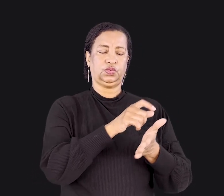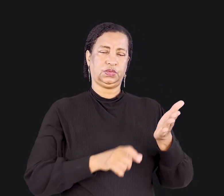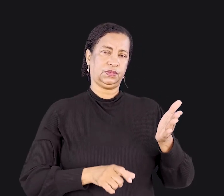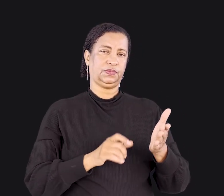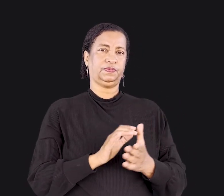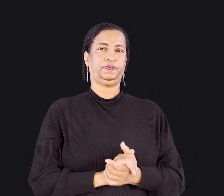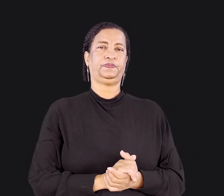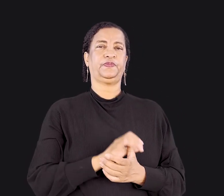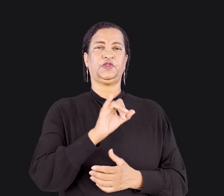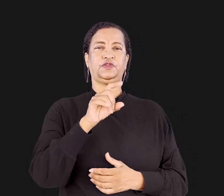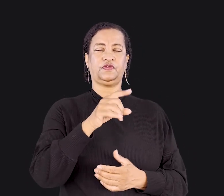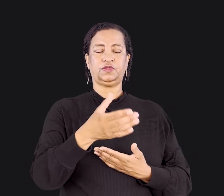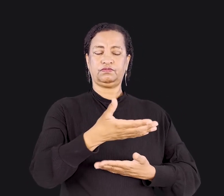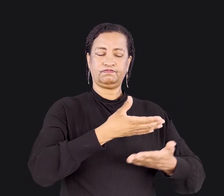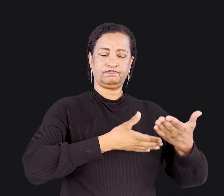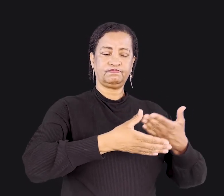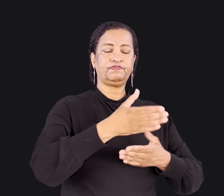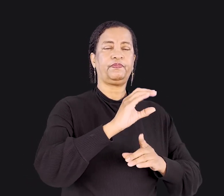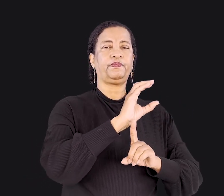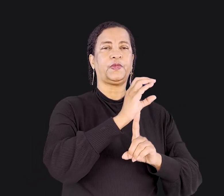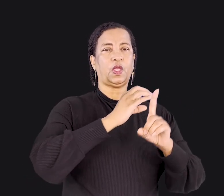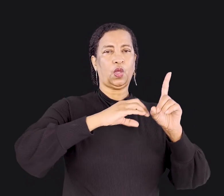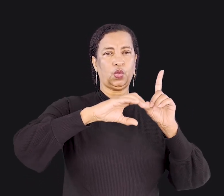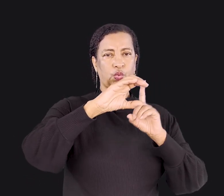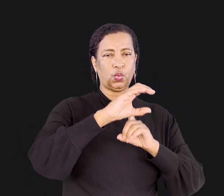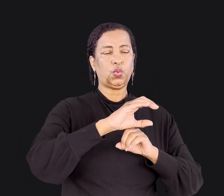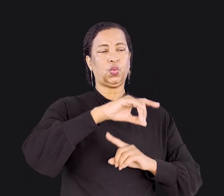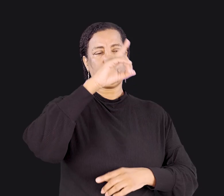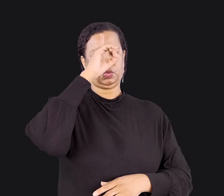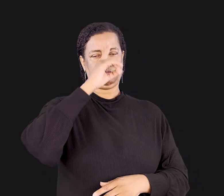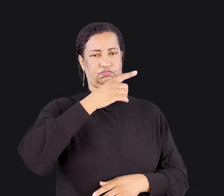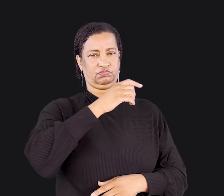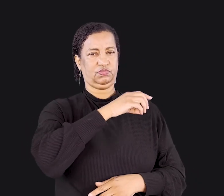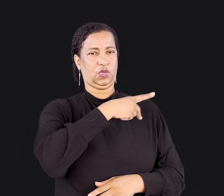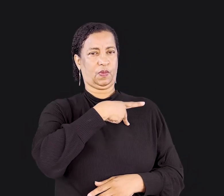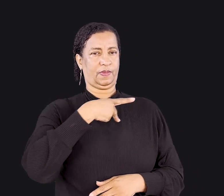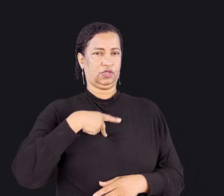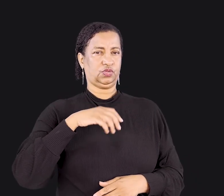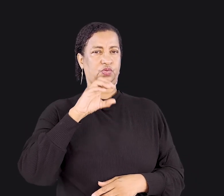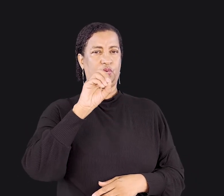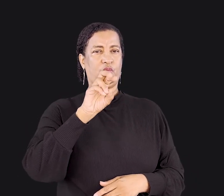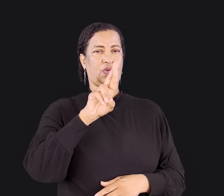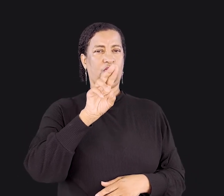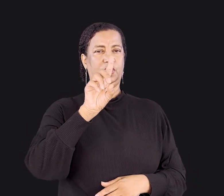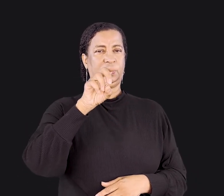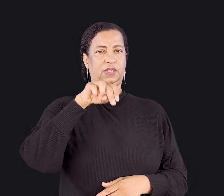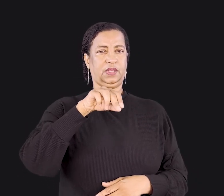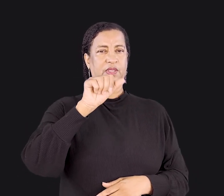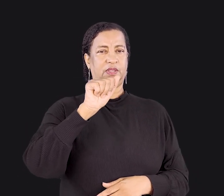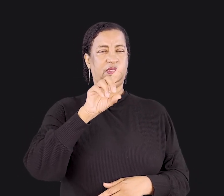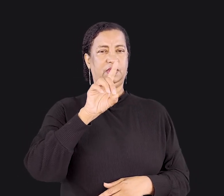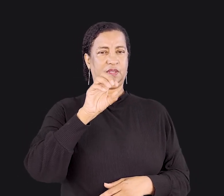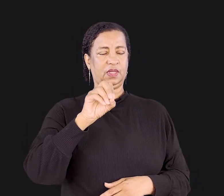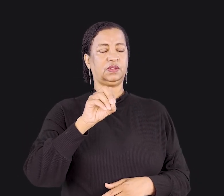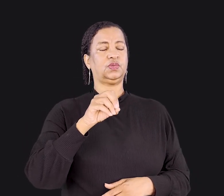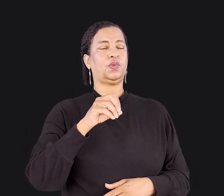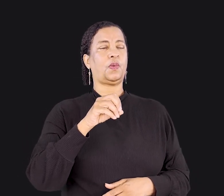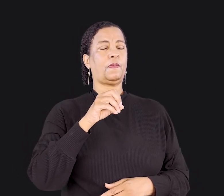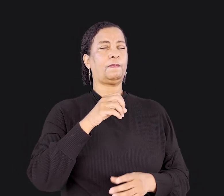capítulos. Se você participar de um culto de ordenação de algum pastor, observará que geralmente a mensagem pregada é